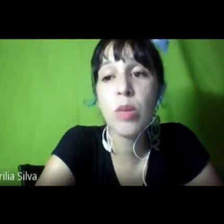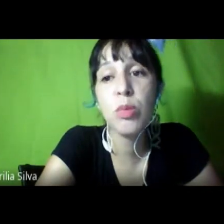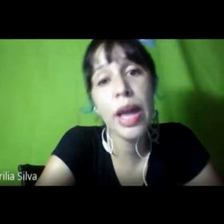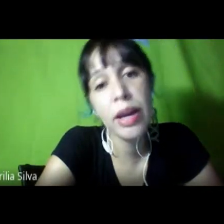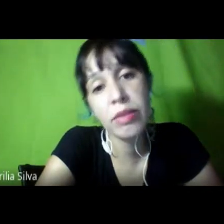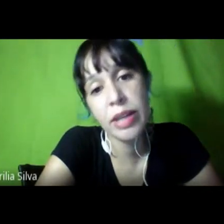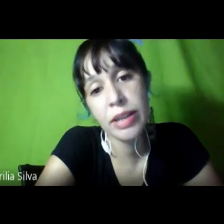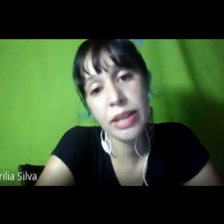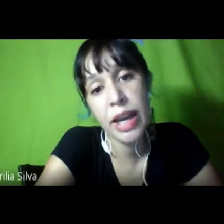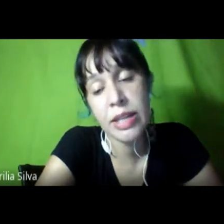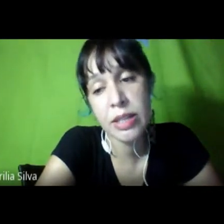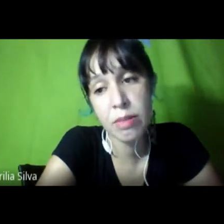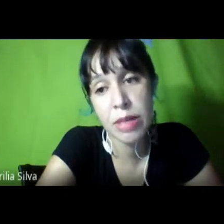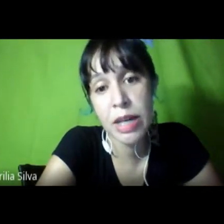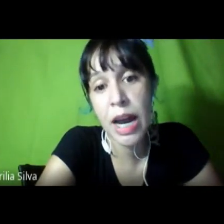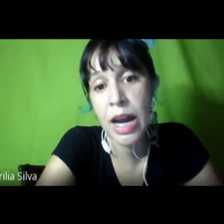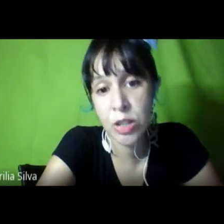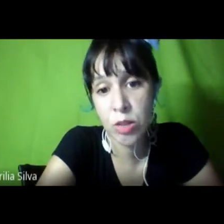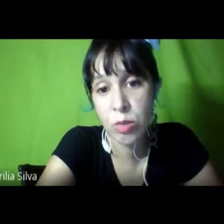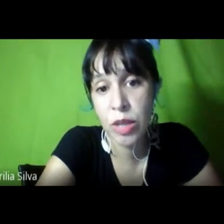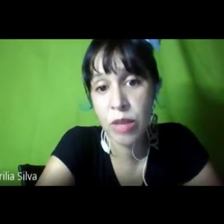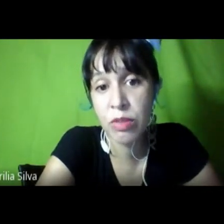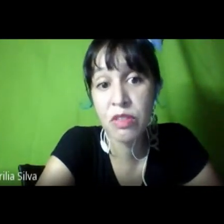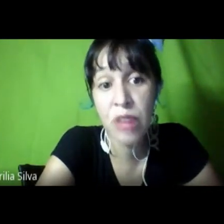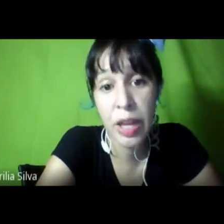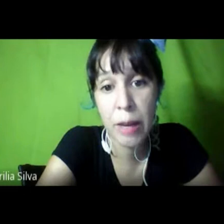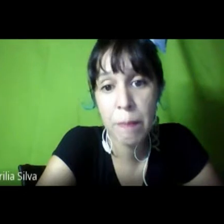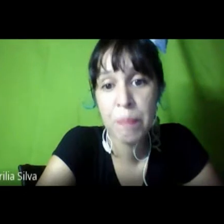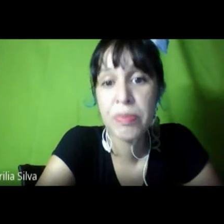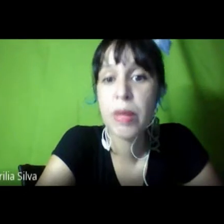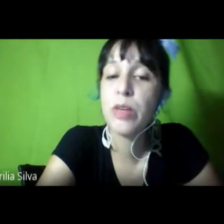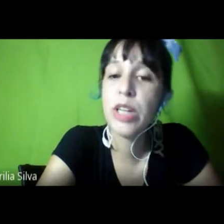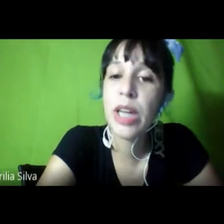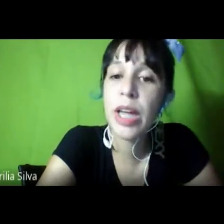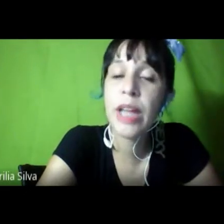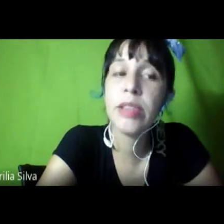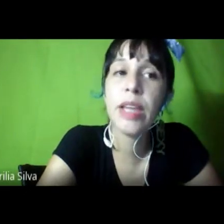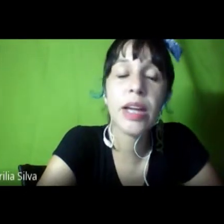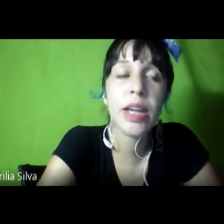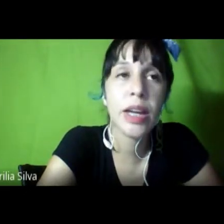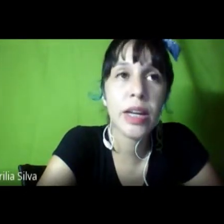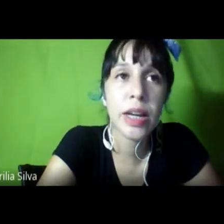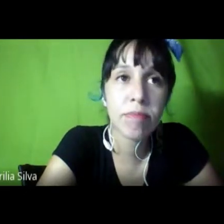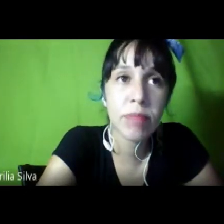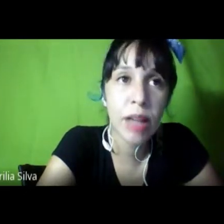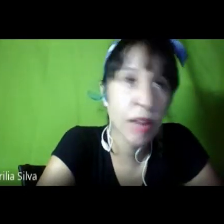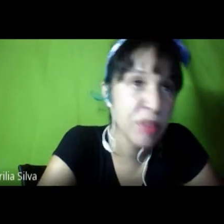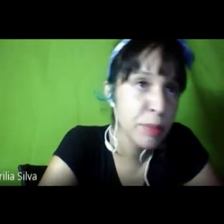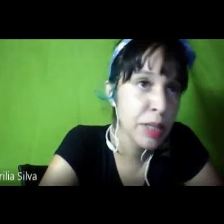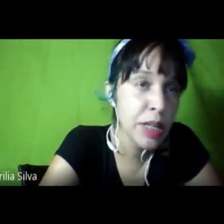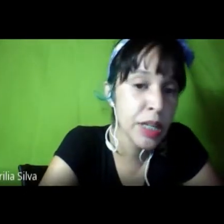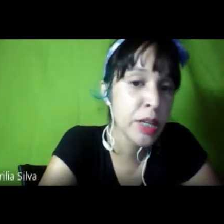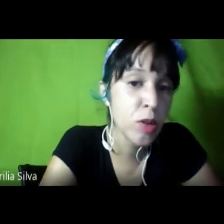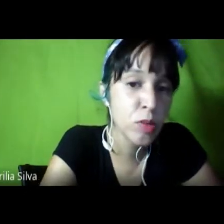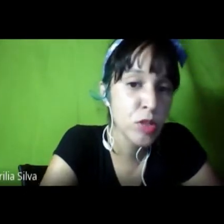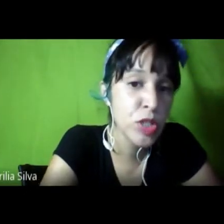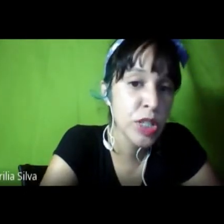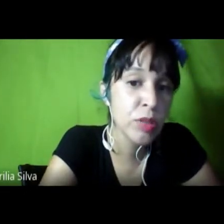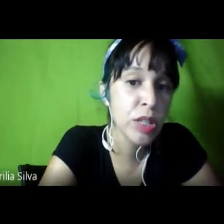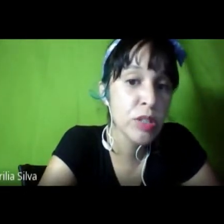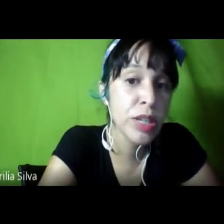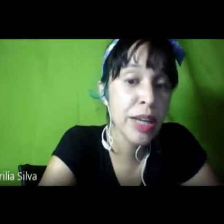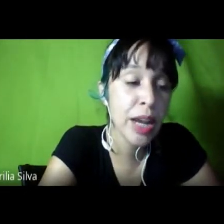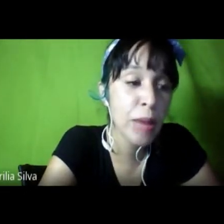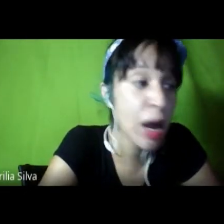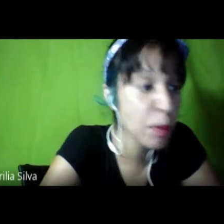que não puderam, né, ter essa liberdade, não puderam viver, porque tem a família que, como diz aqui